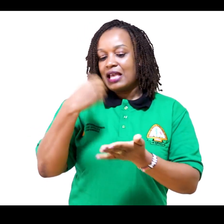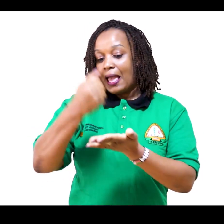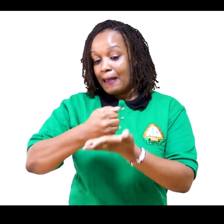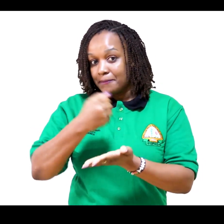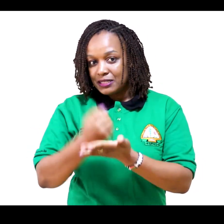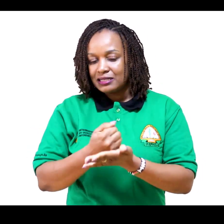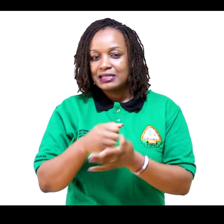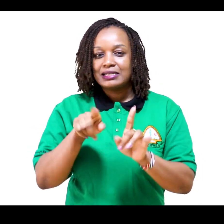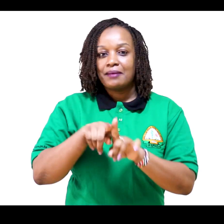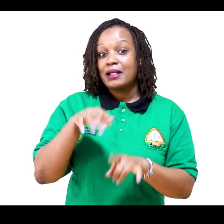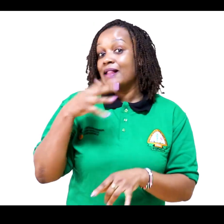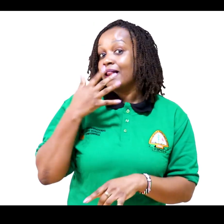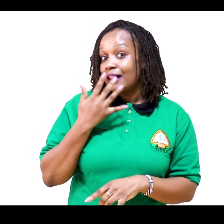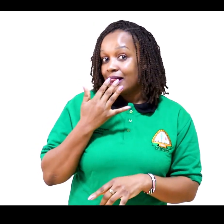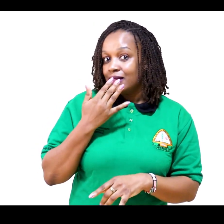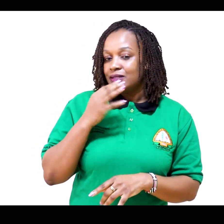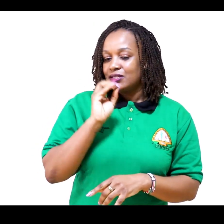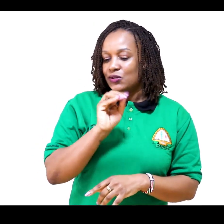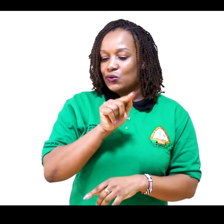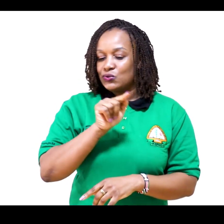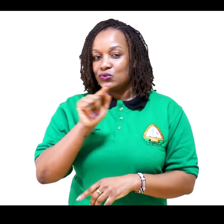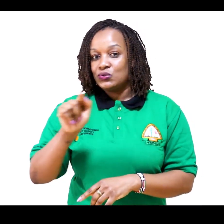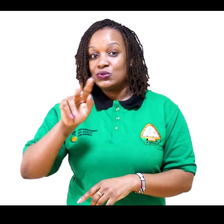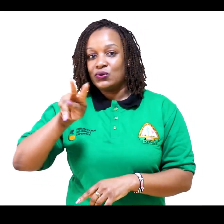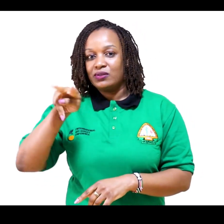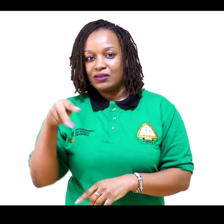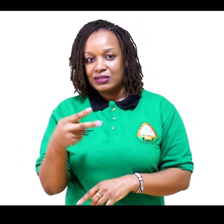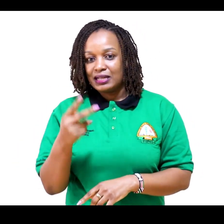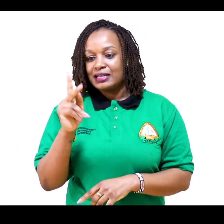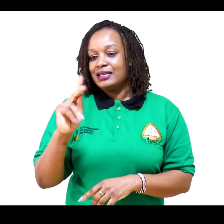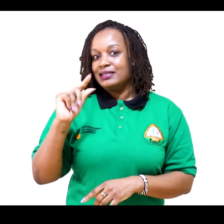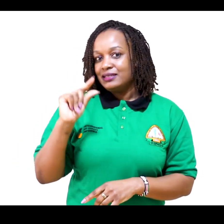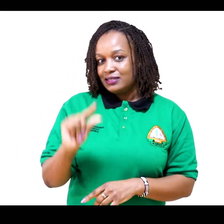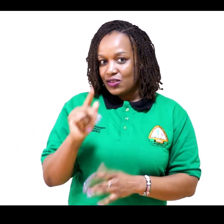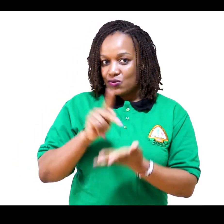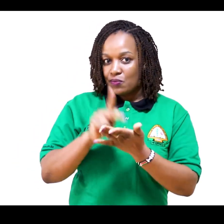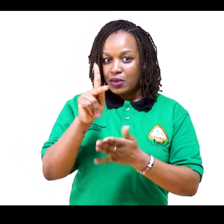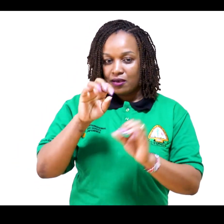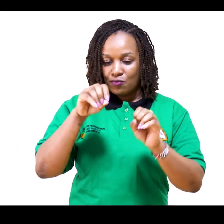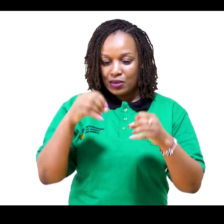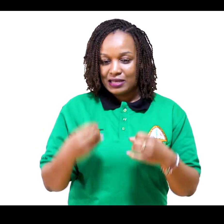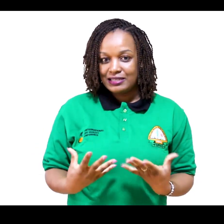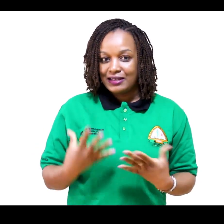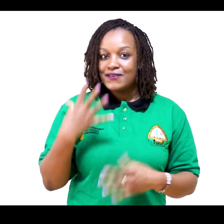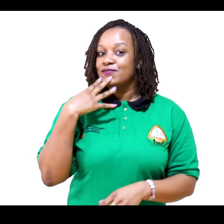Wengine ikiwa ni pamoja na mimea na viungo 0 hadi 2,500